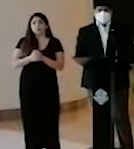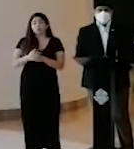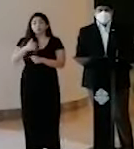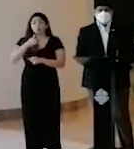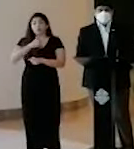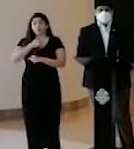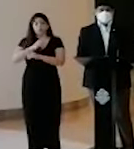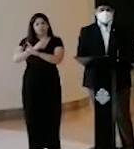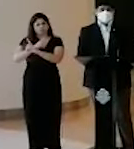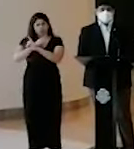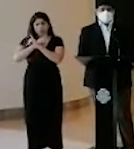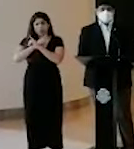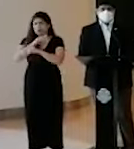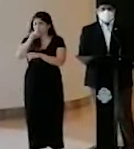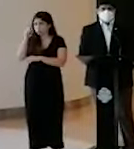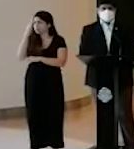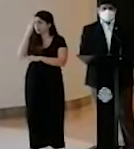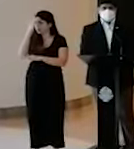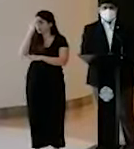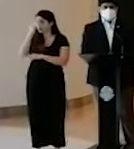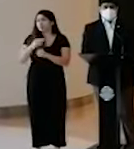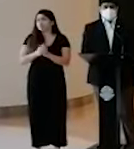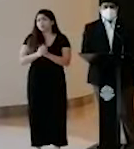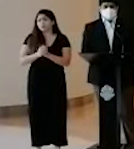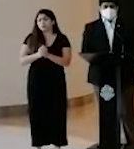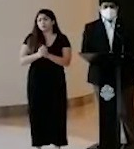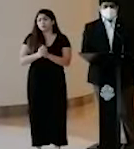Yo he defendido, ustedes lo saben,